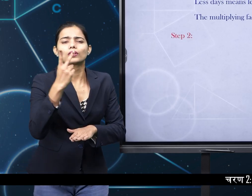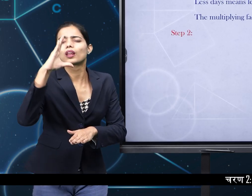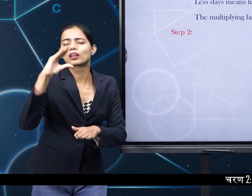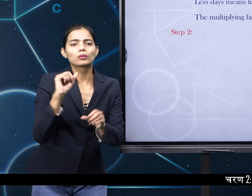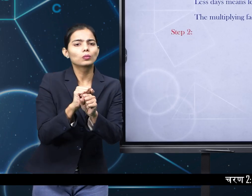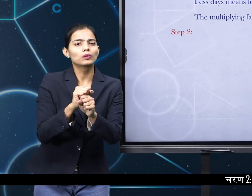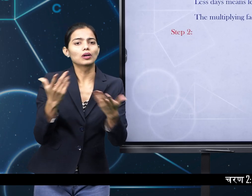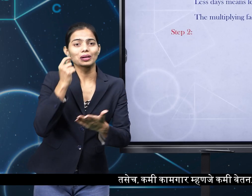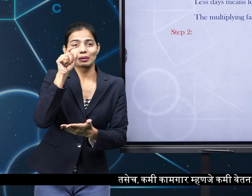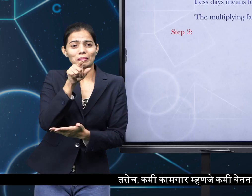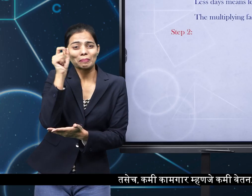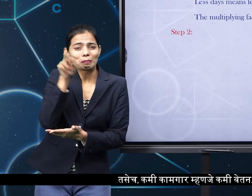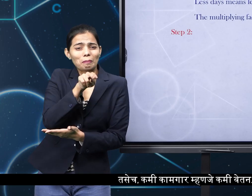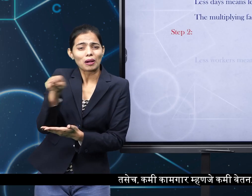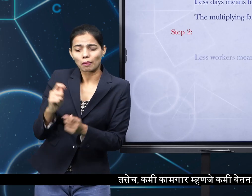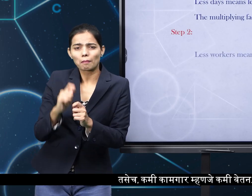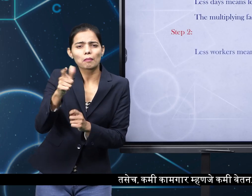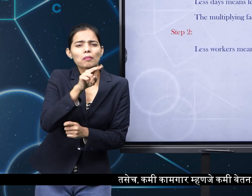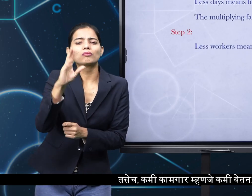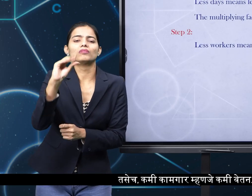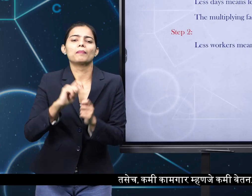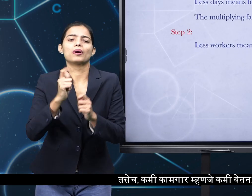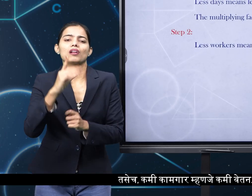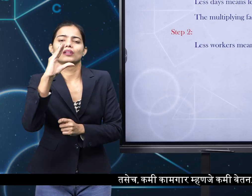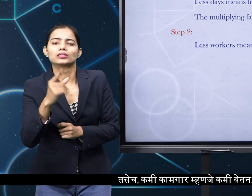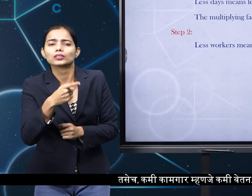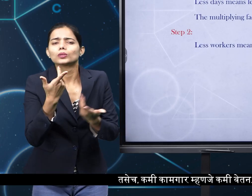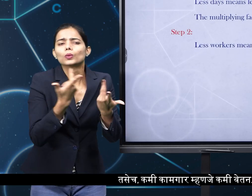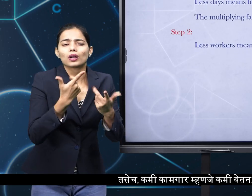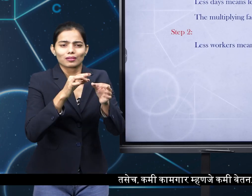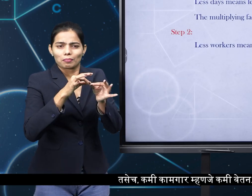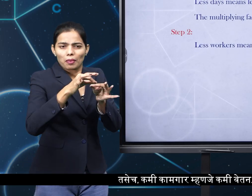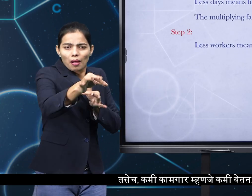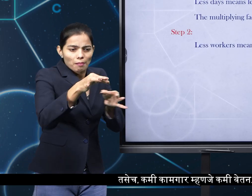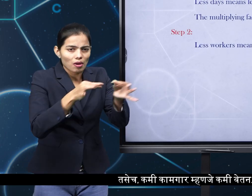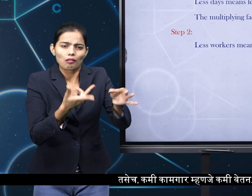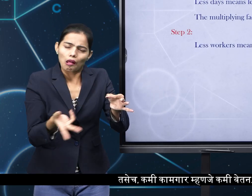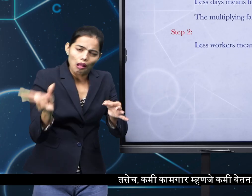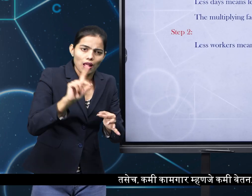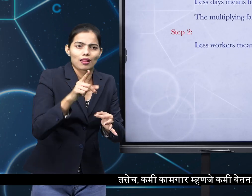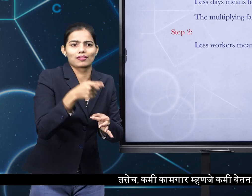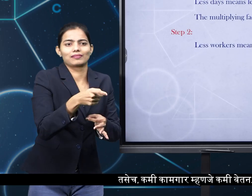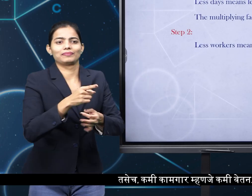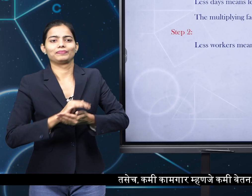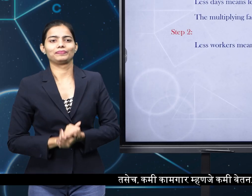चरण 2. तसेच कमी कामगार म्हणजे कमी वेतन, तर ते पुन्हा थेट प्रमाणात आहे.